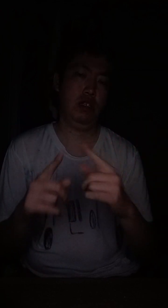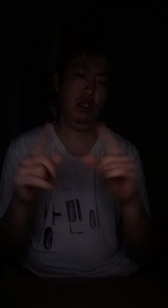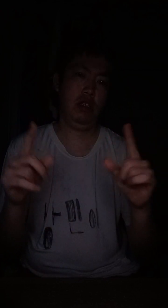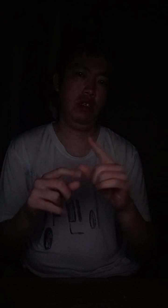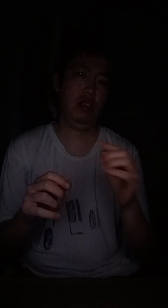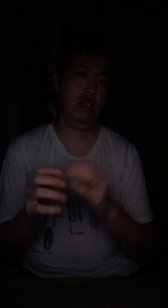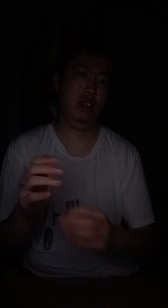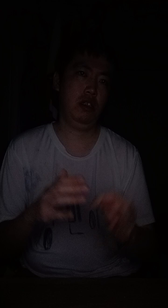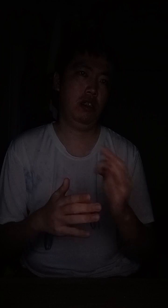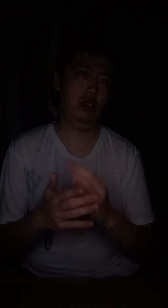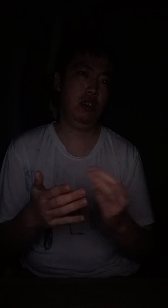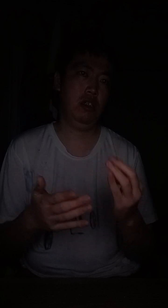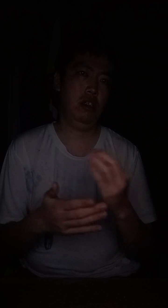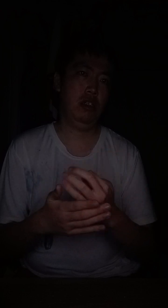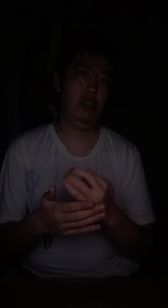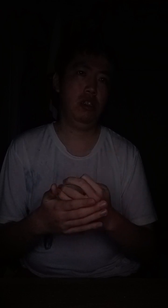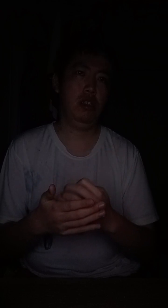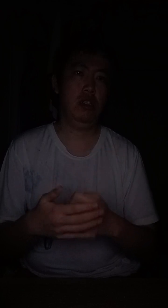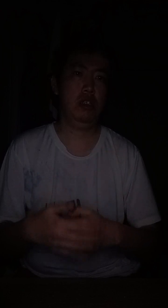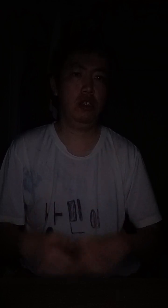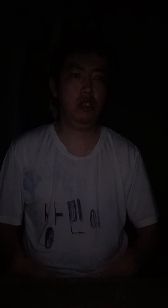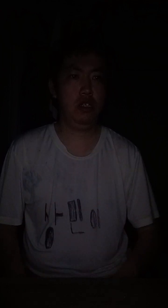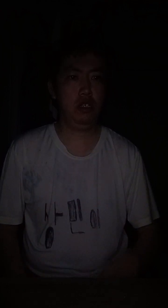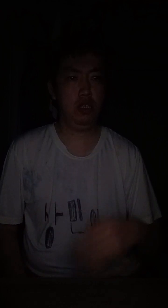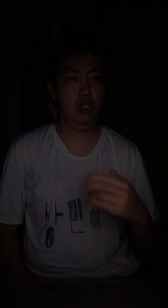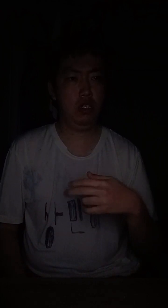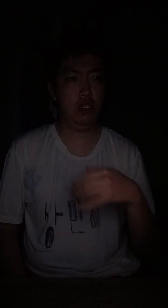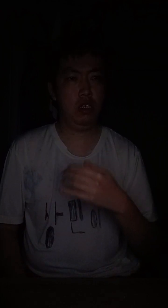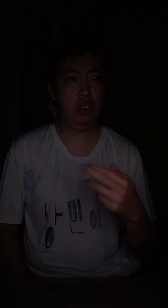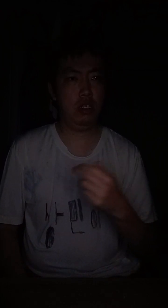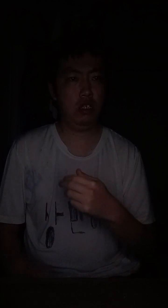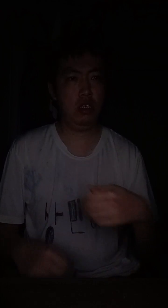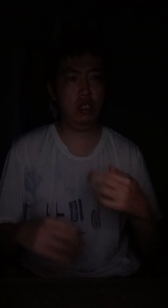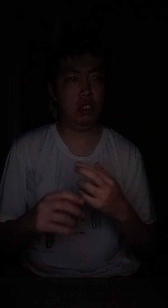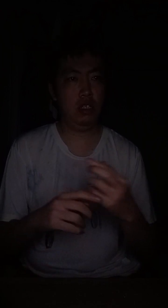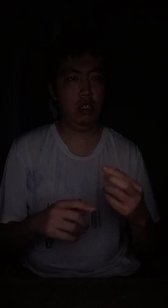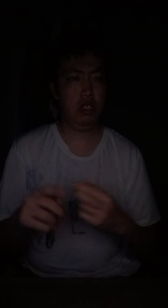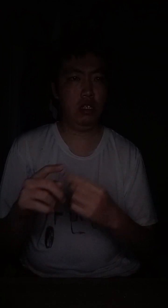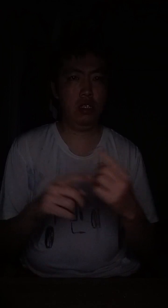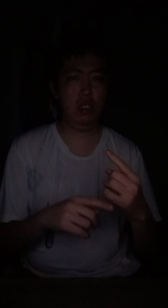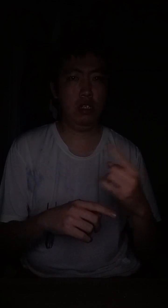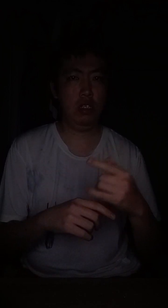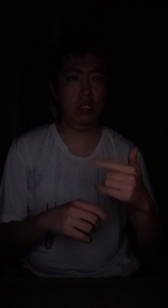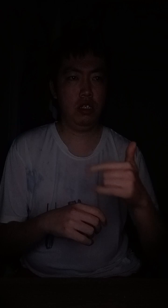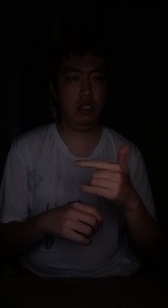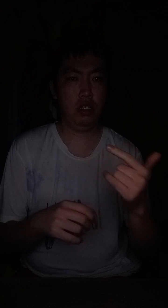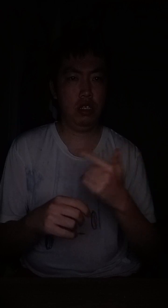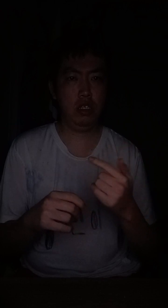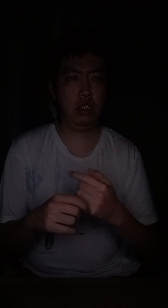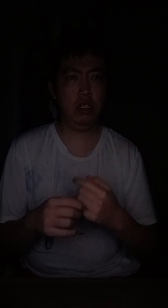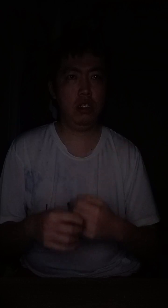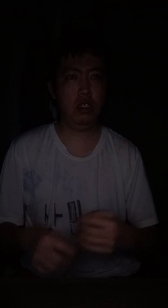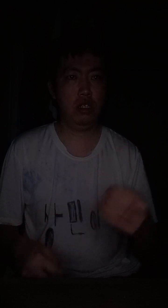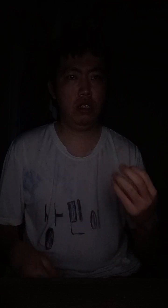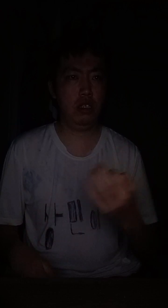공개됐습니다. 비상계엄 사태로 민주주의 질서와 헌법 가치는 위협받았습니다.